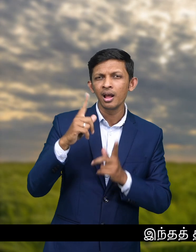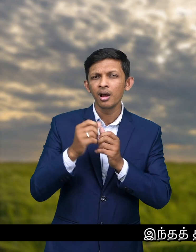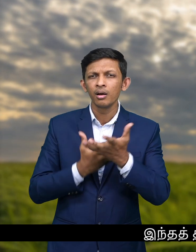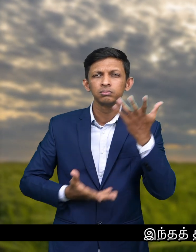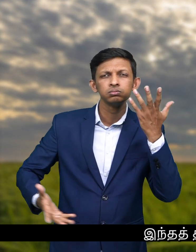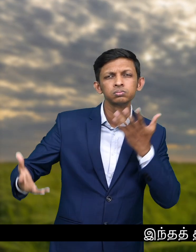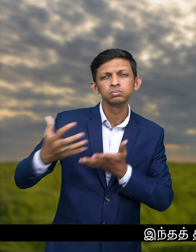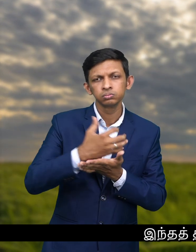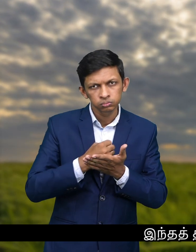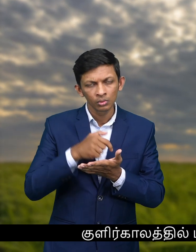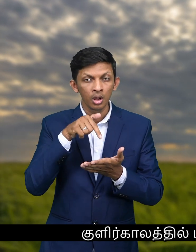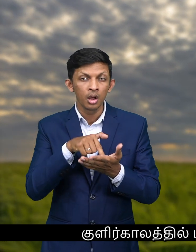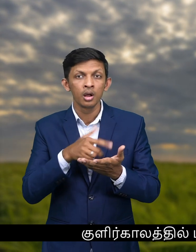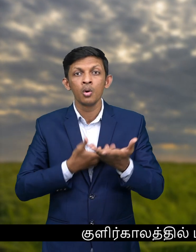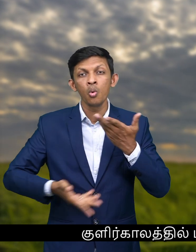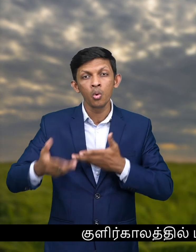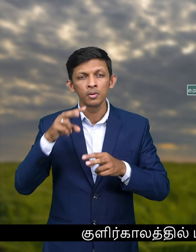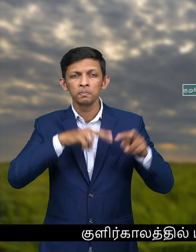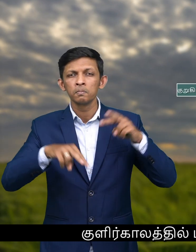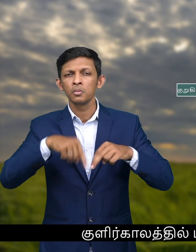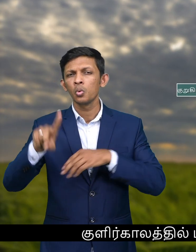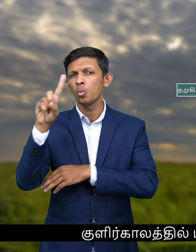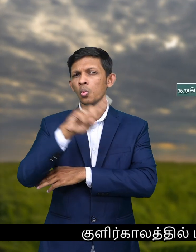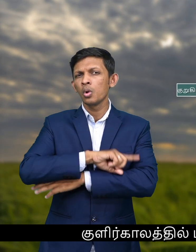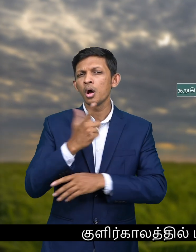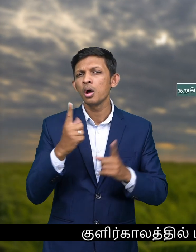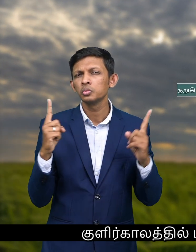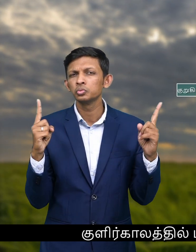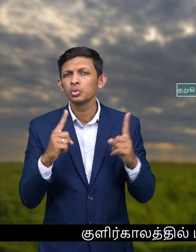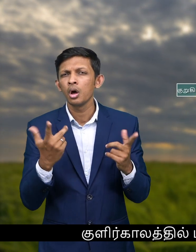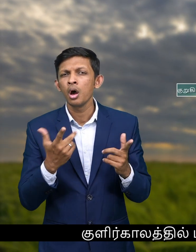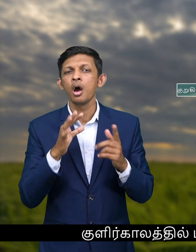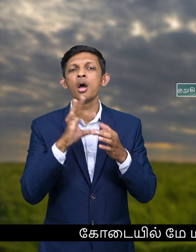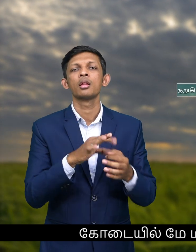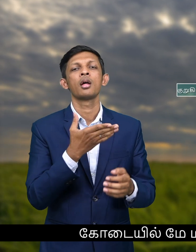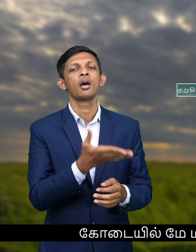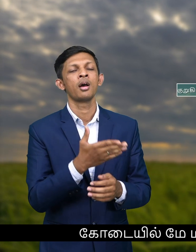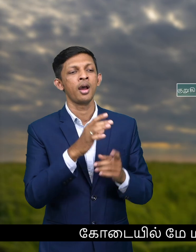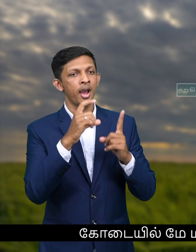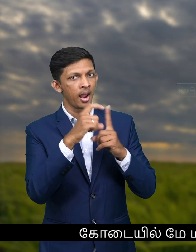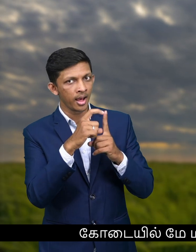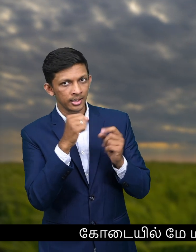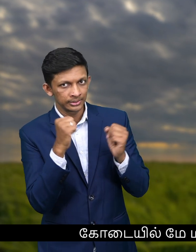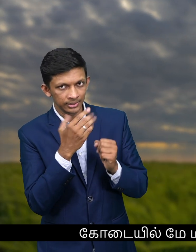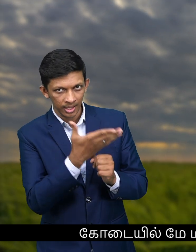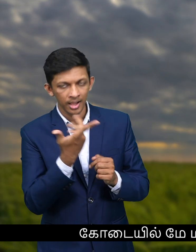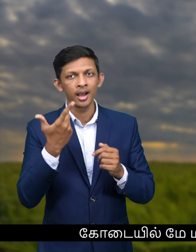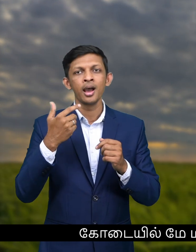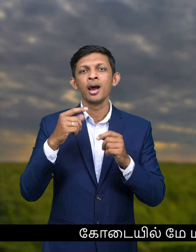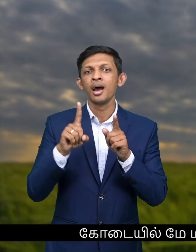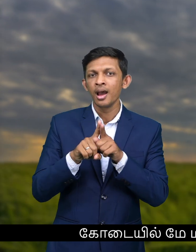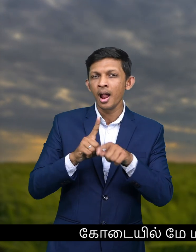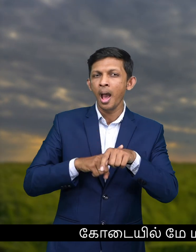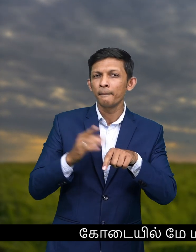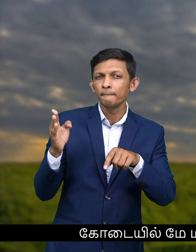இந்த தரவை பார்க்கும்போது குளிர்காலத்தில் டிசம்பரில் நாட்கள் குறைவாகவும் கோடையில் மே மாதத்தில்